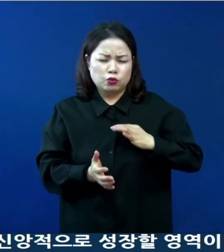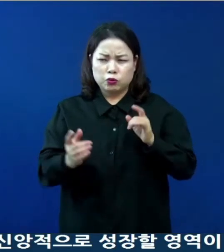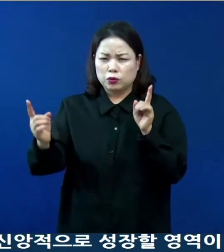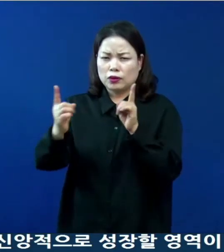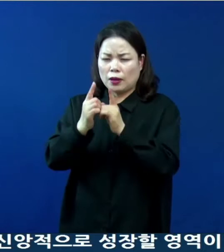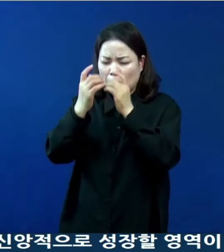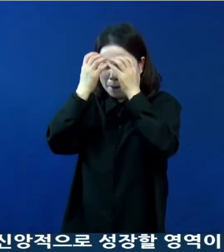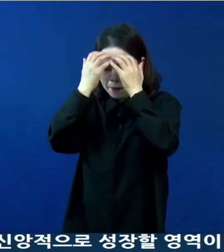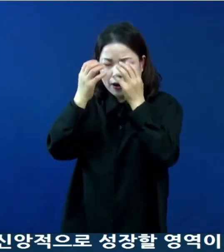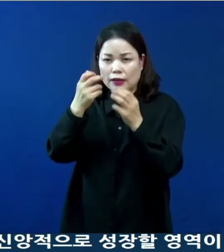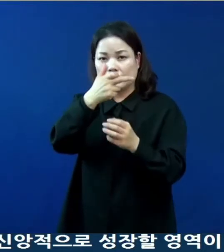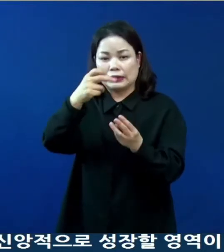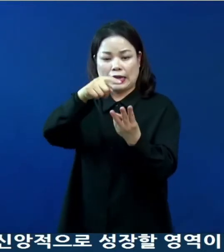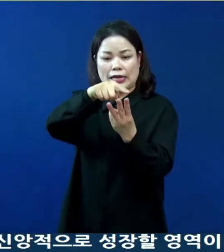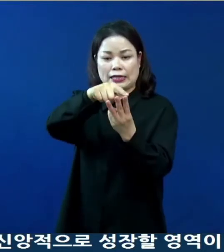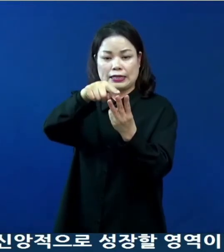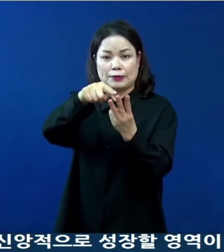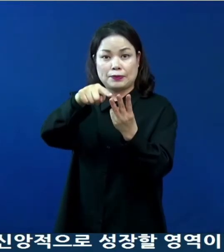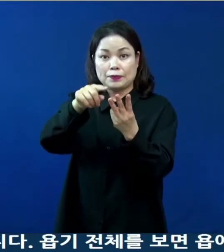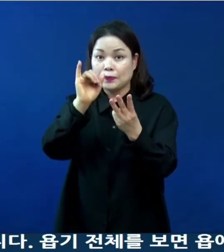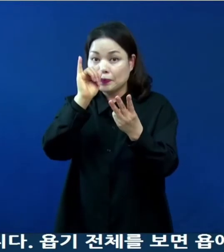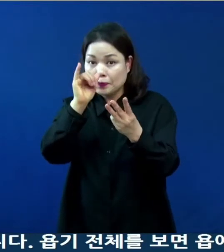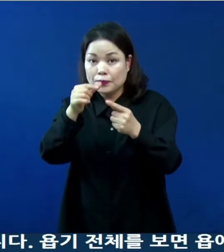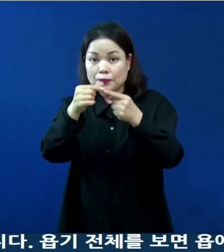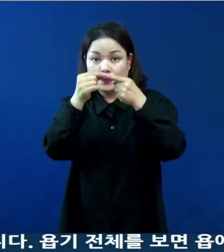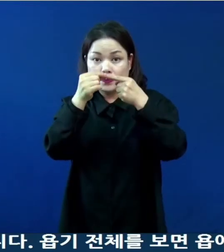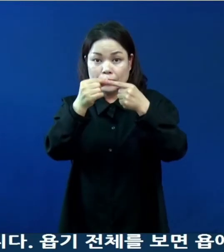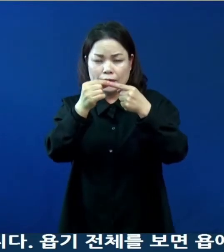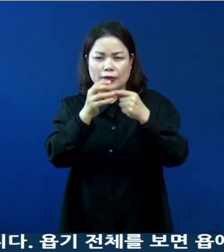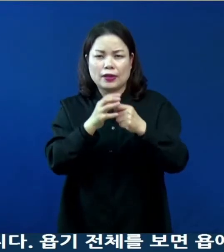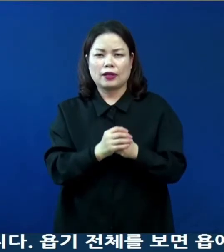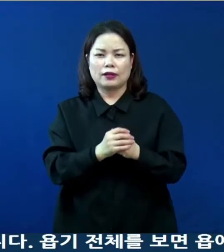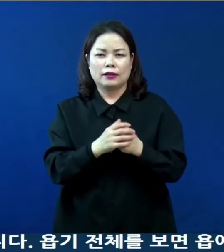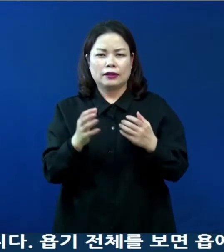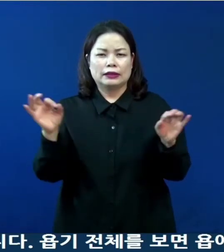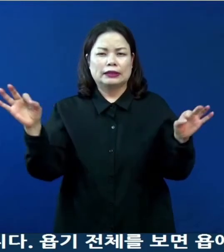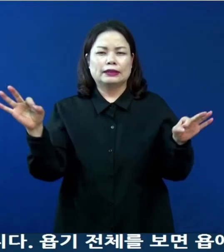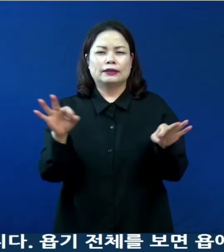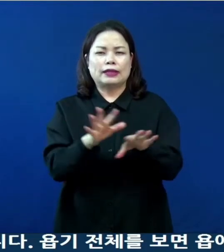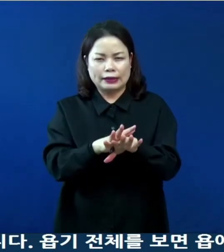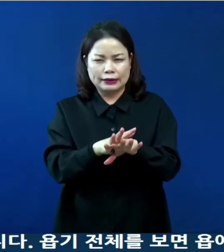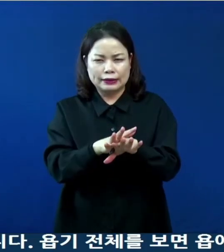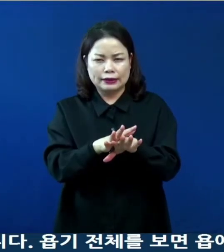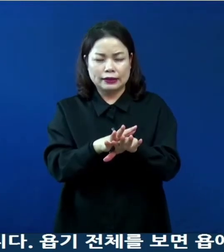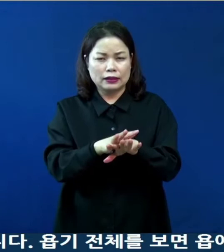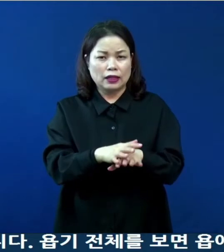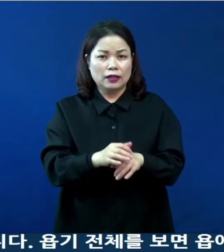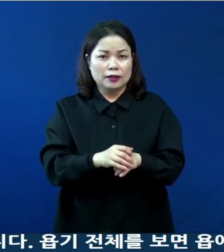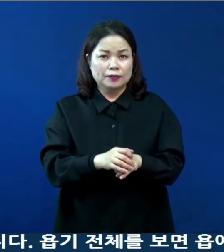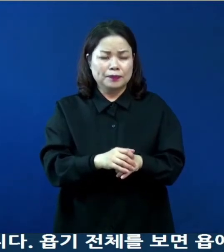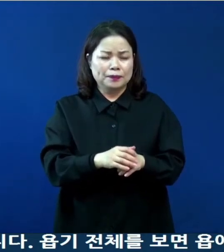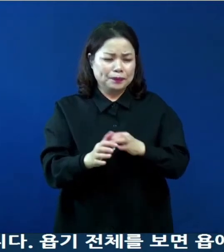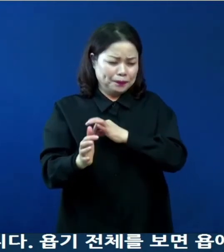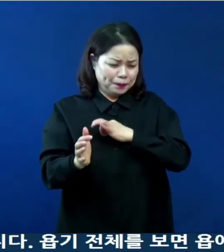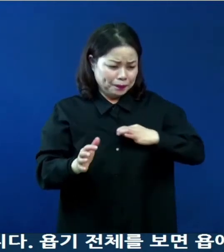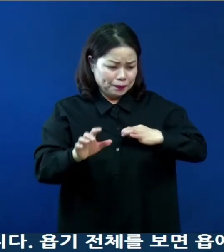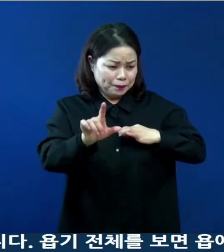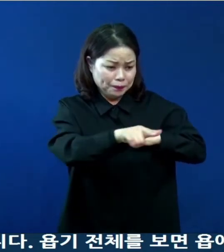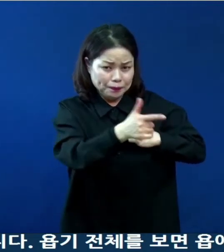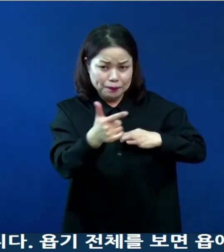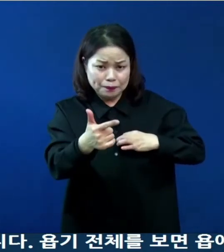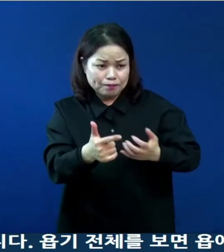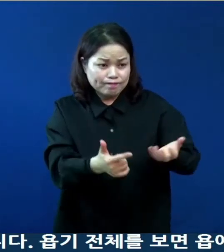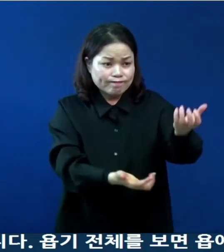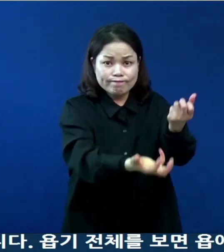고난은 크게 세 가지로 나누어 볼 수 있는데, 첫째는 상실의 고난입니다. 욥은 하루아침에 자신이